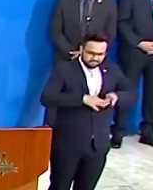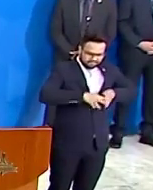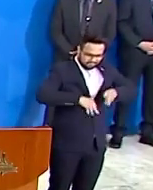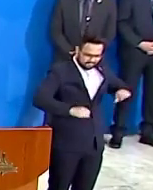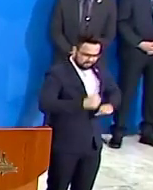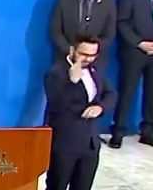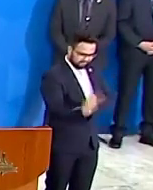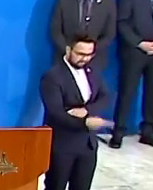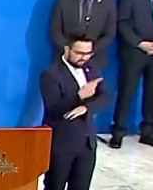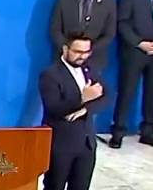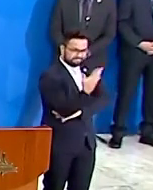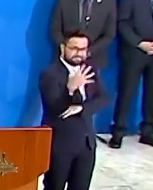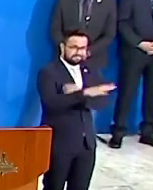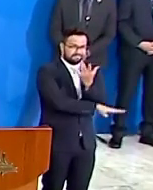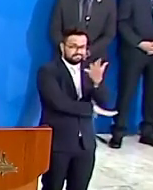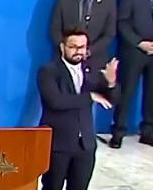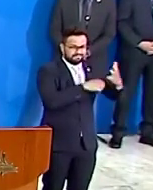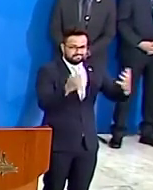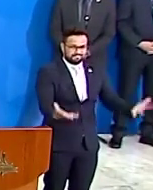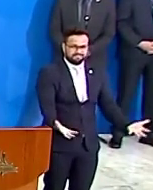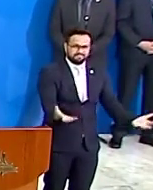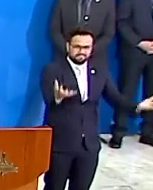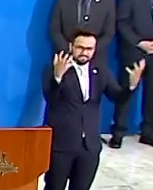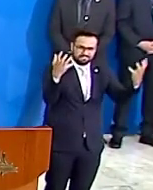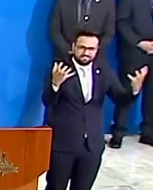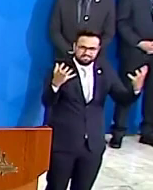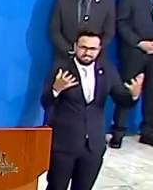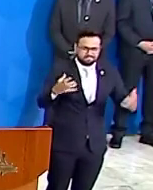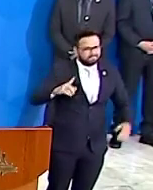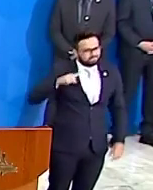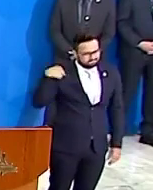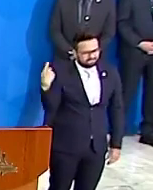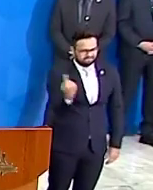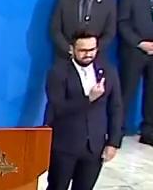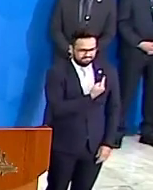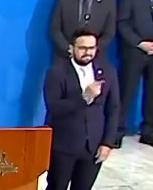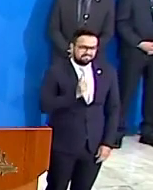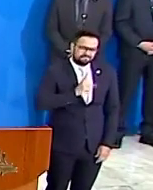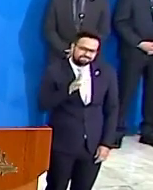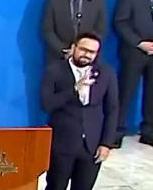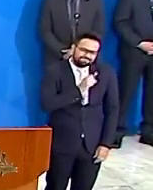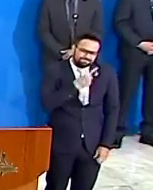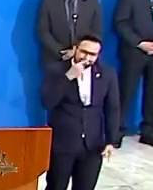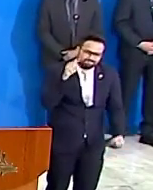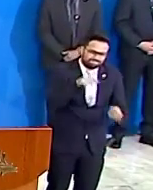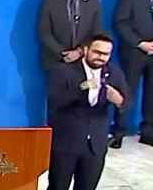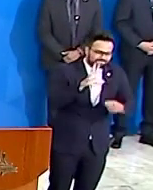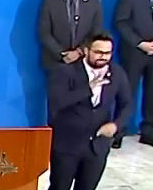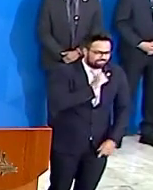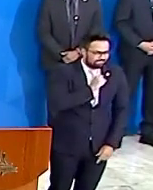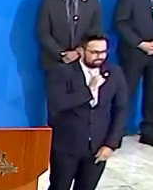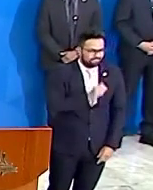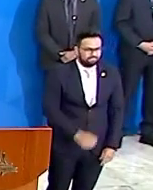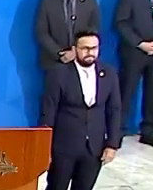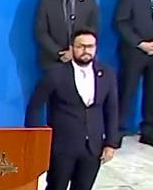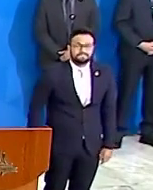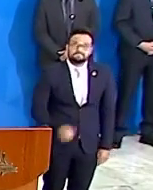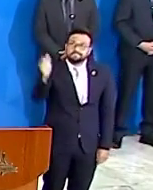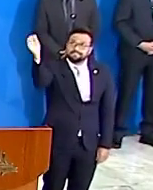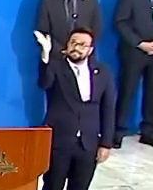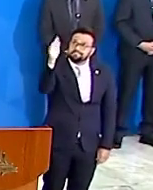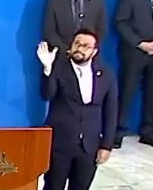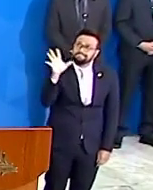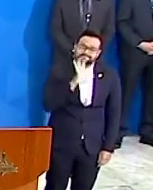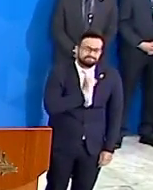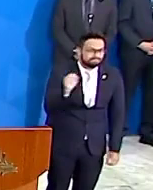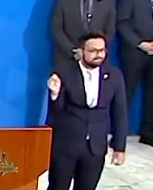nossos bosques têm mais vida, nossa vida no teu seio mais amores. Ó